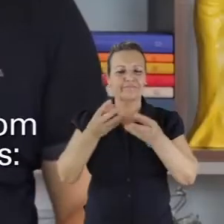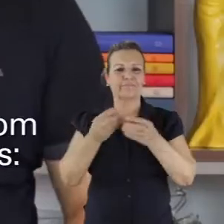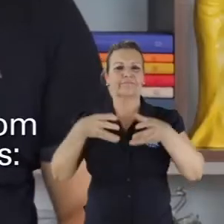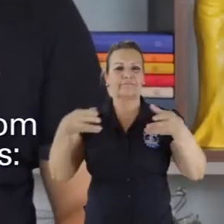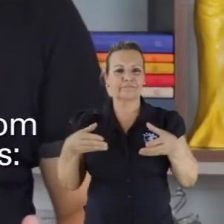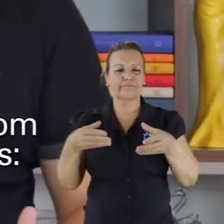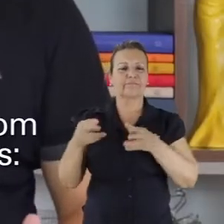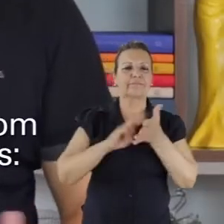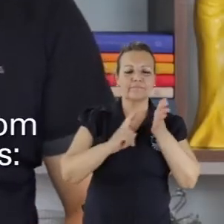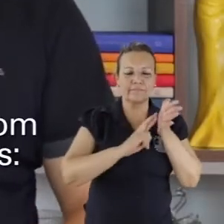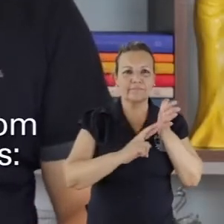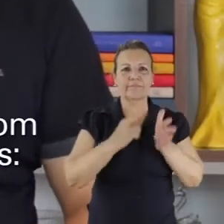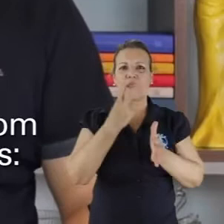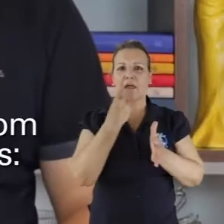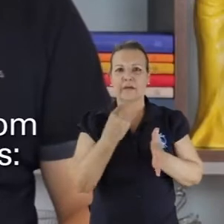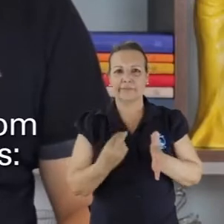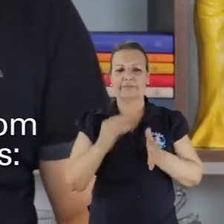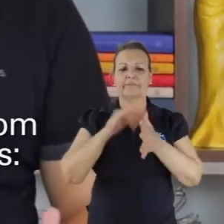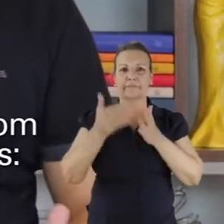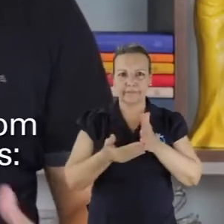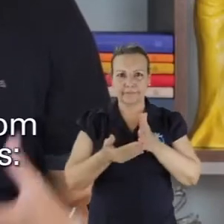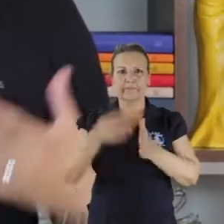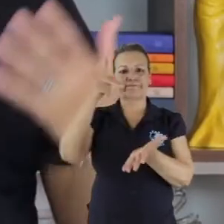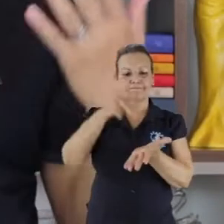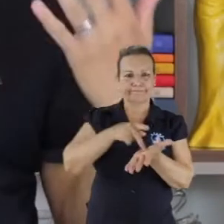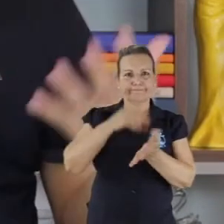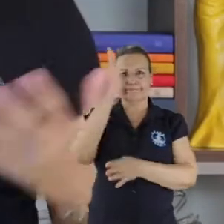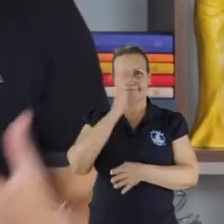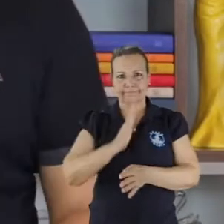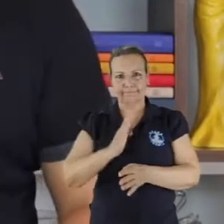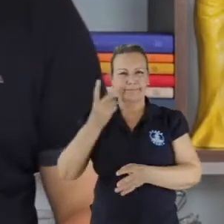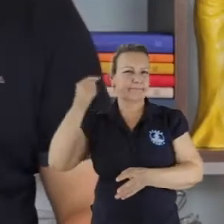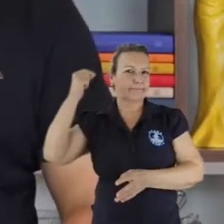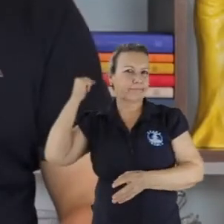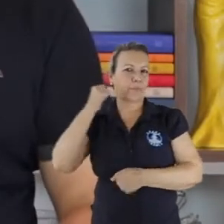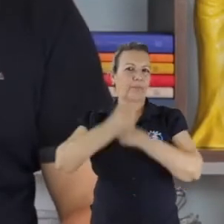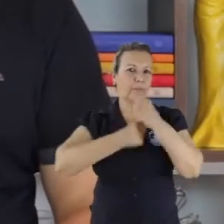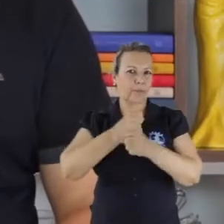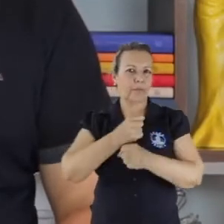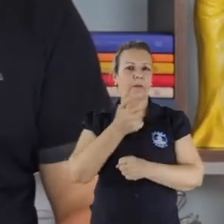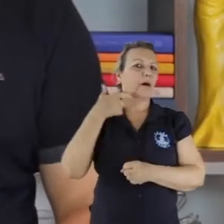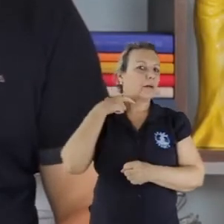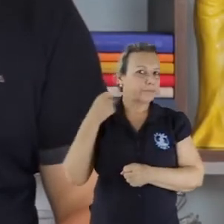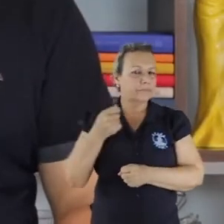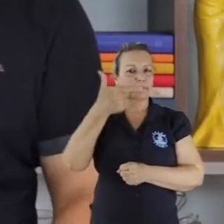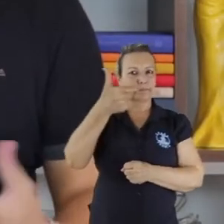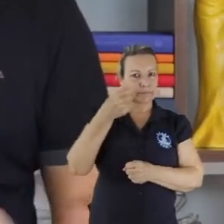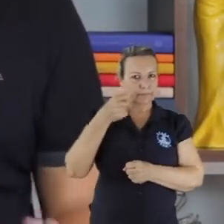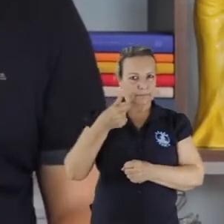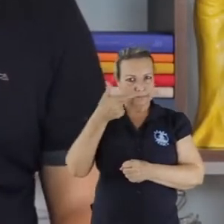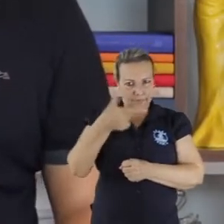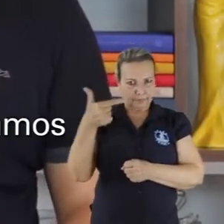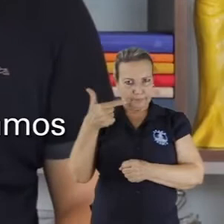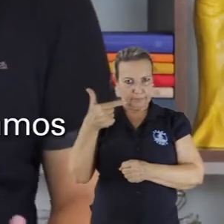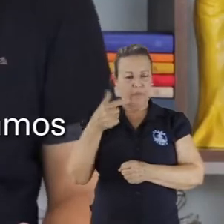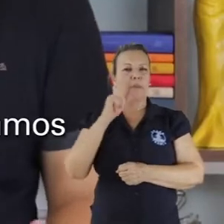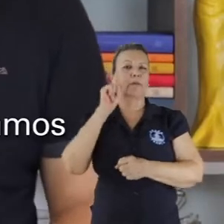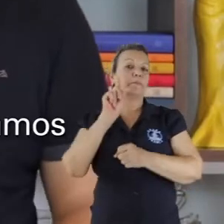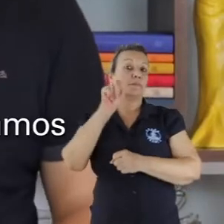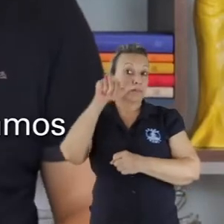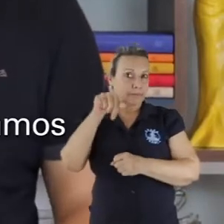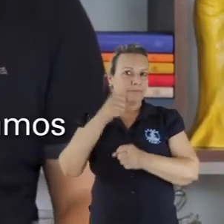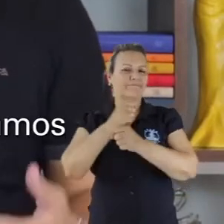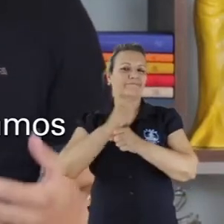Existe um paradoxo muito grande com relação à língua brasileira de sinais. Ela é oficial no Brasil desde abril de 2002. Mesmo assim, 17